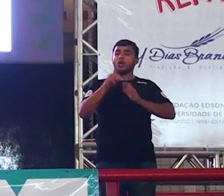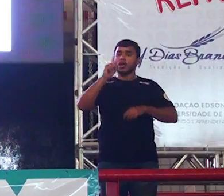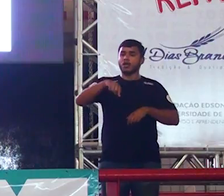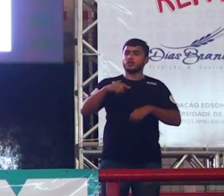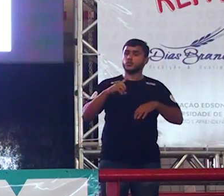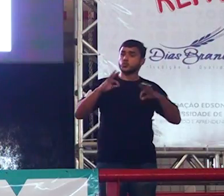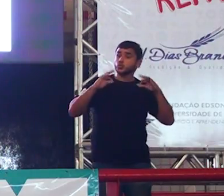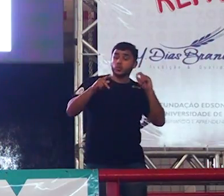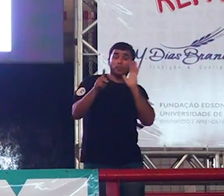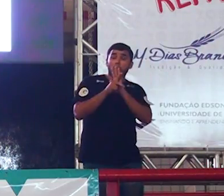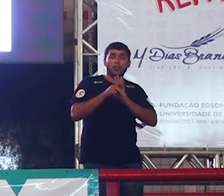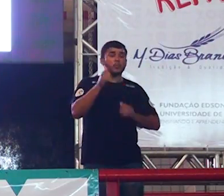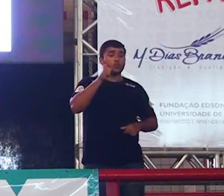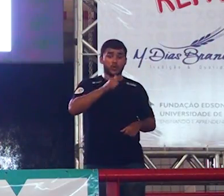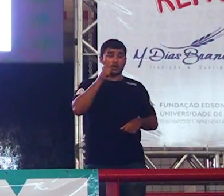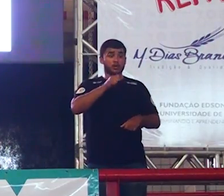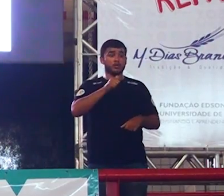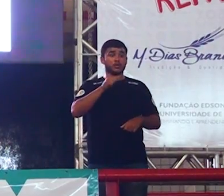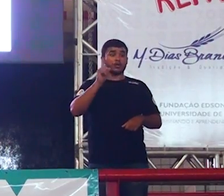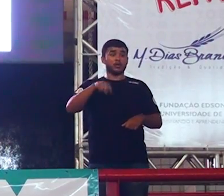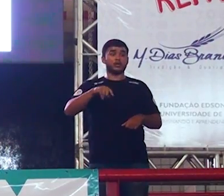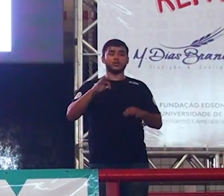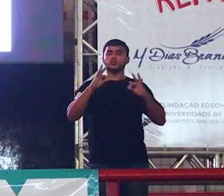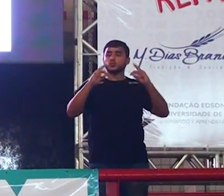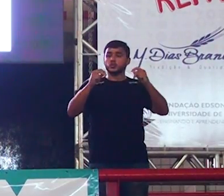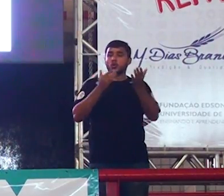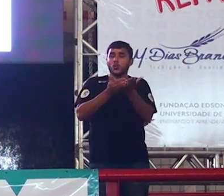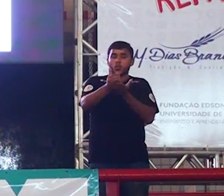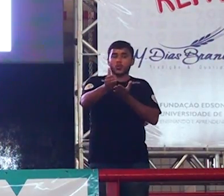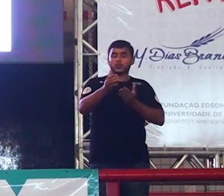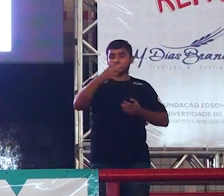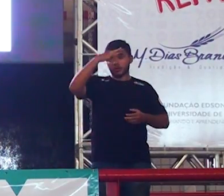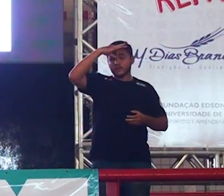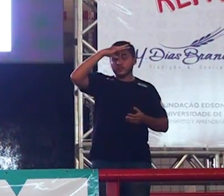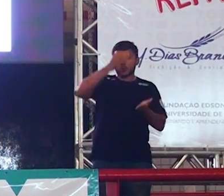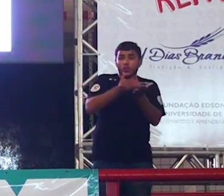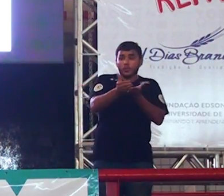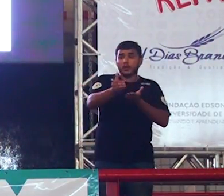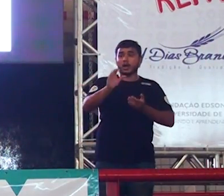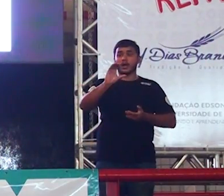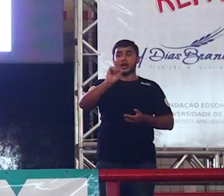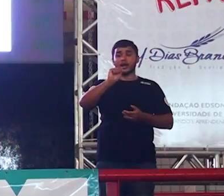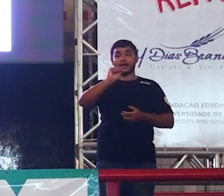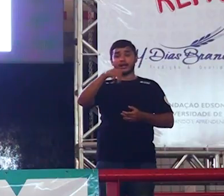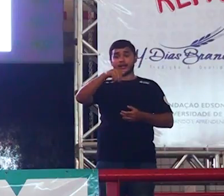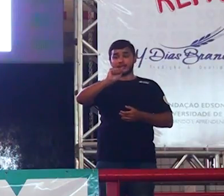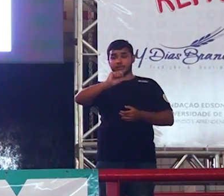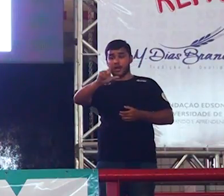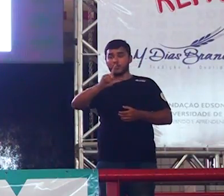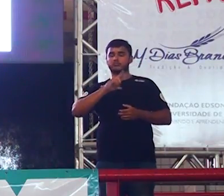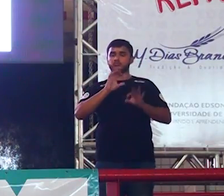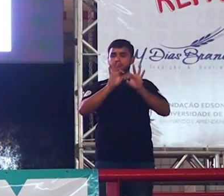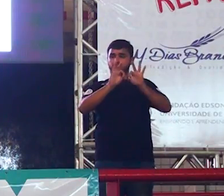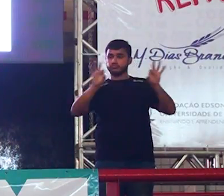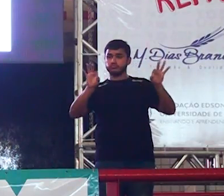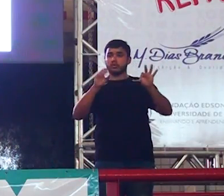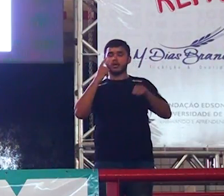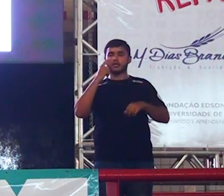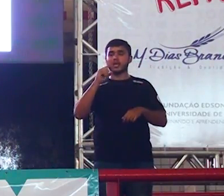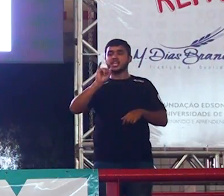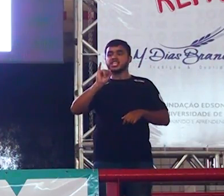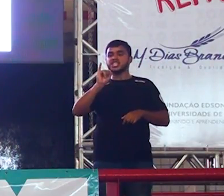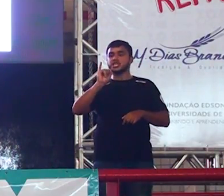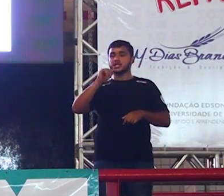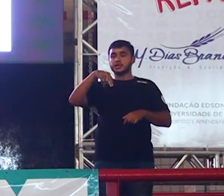copulador feminino, formado pelo canal vaginal, formado por uma membrana chamada de